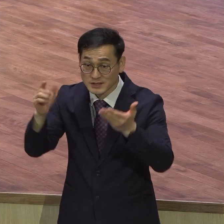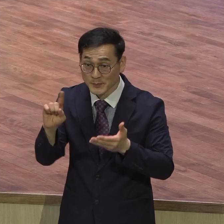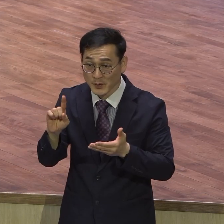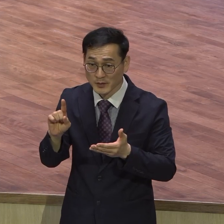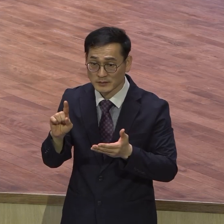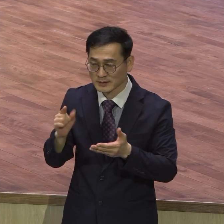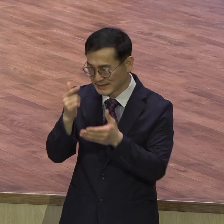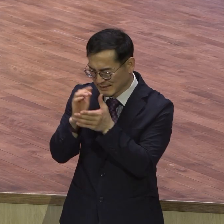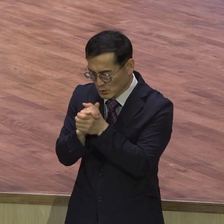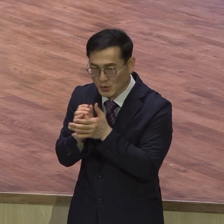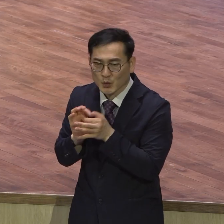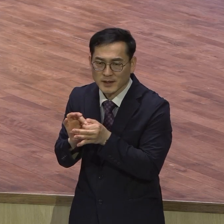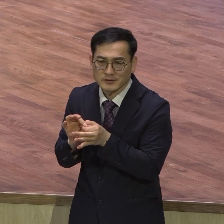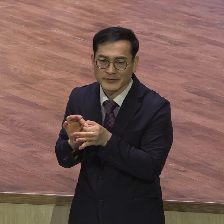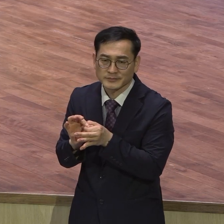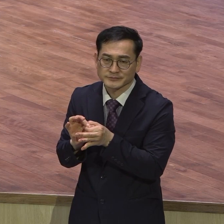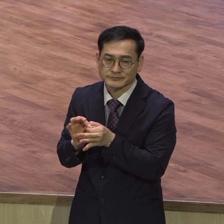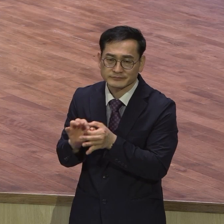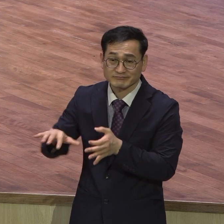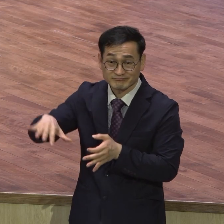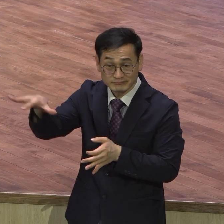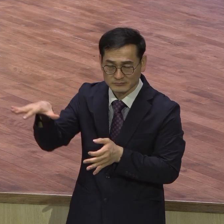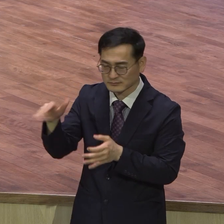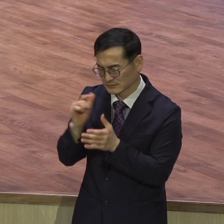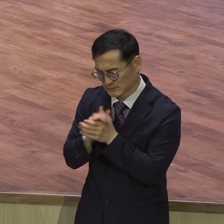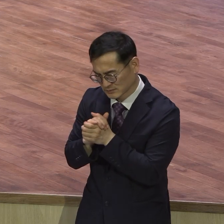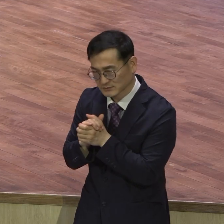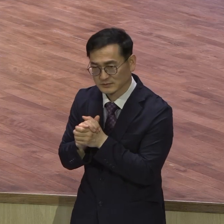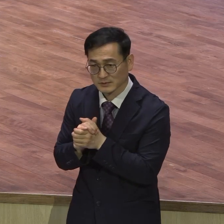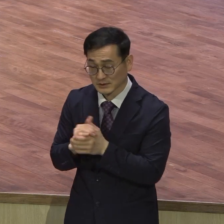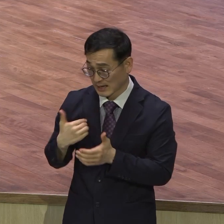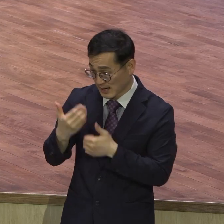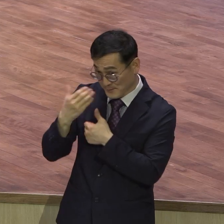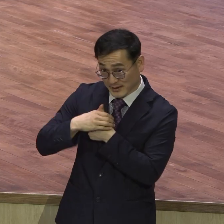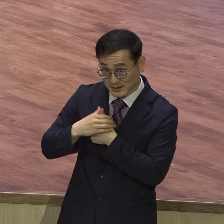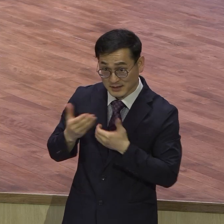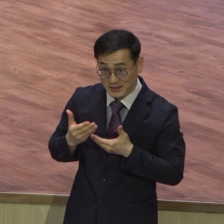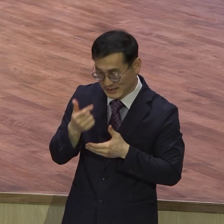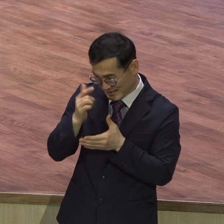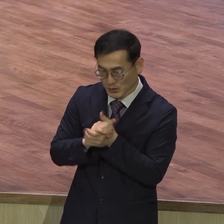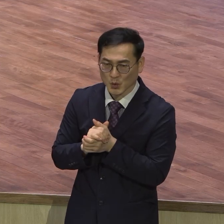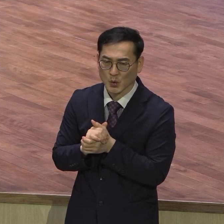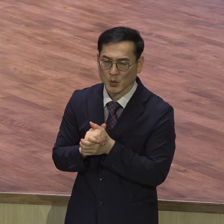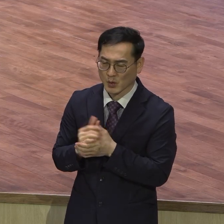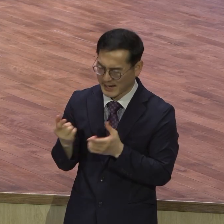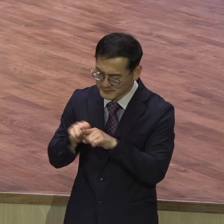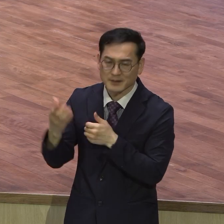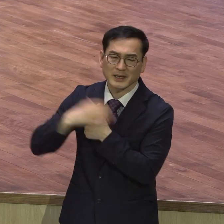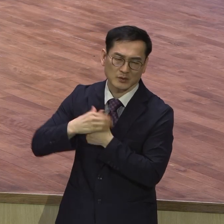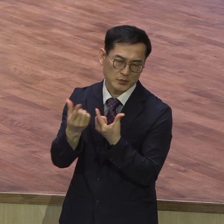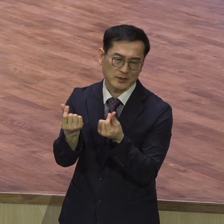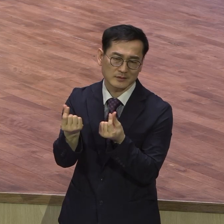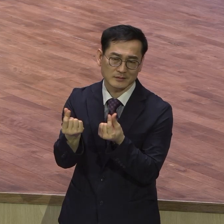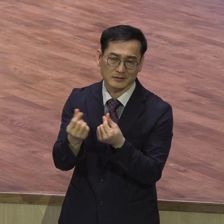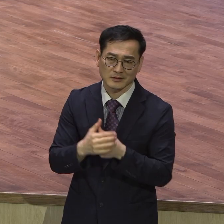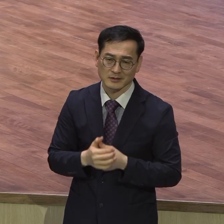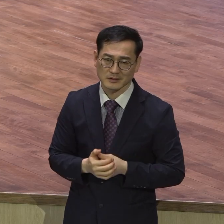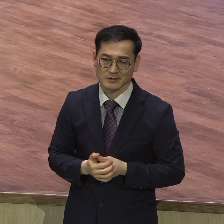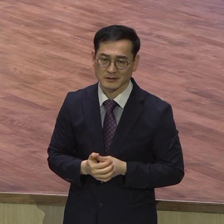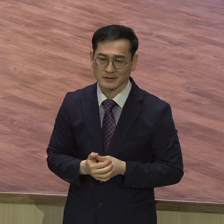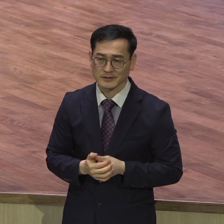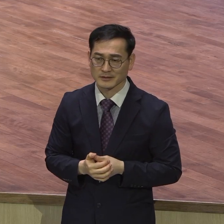그것이 축복이 통론하니까요. 여러분 직분 주는 것이 뭐냐? 기도 제목인 줄 믿어야 돼요. 내가 무슨 한다 안